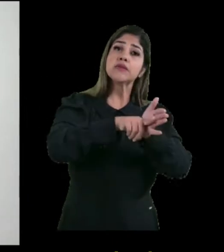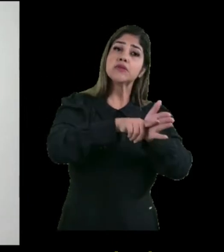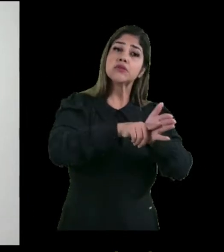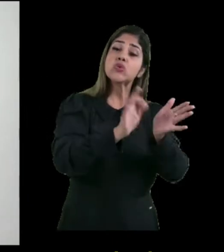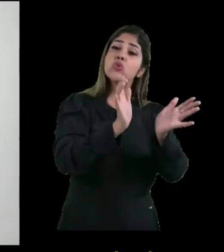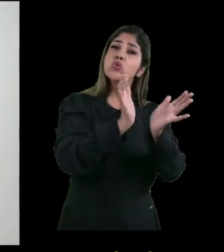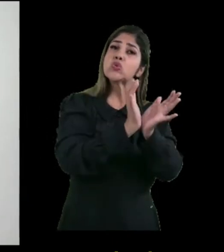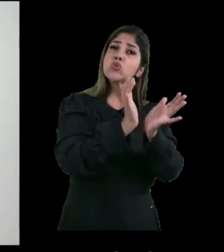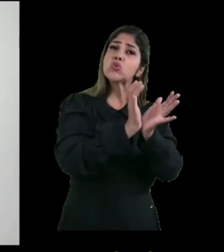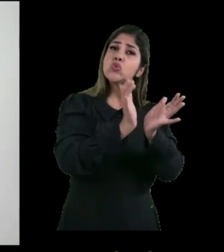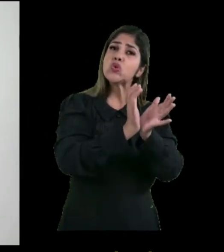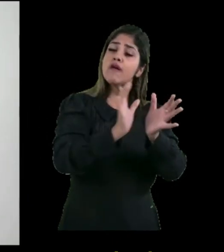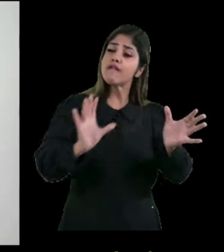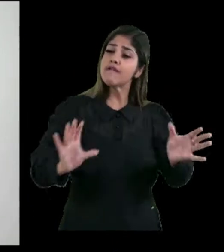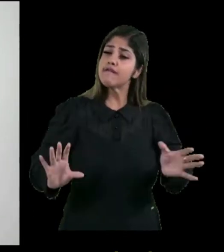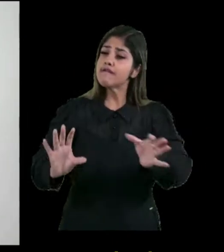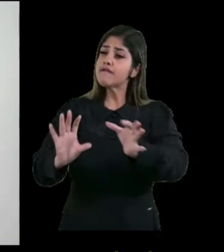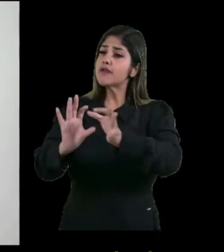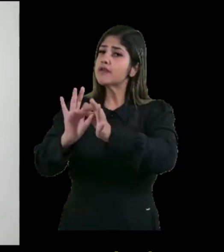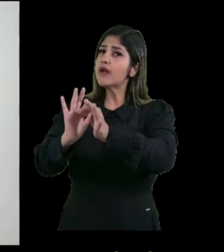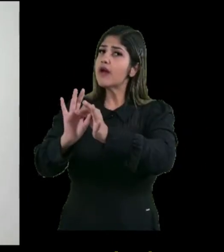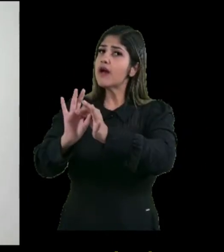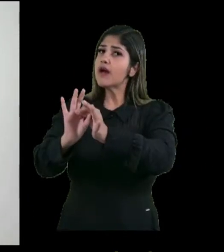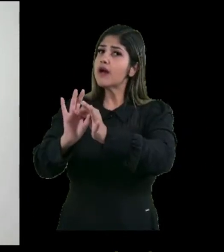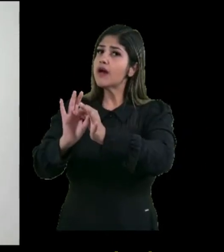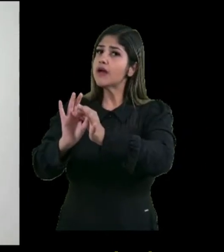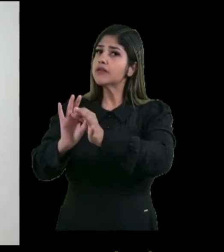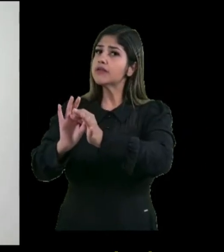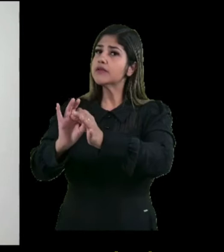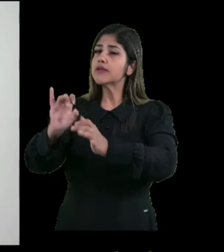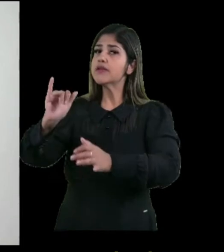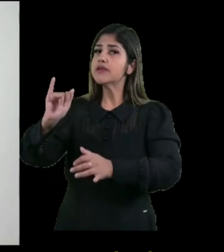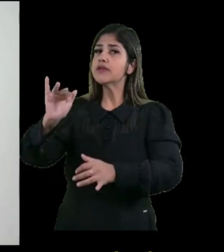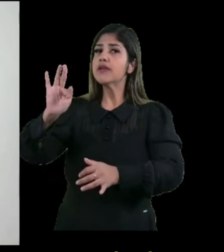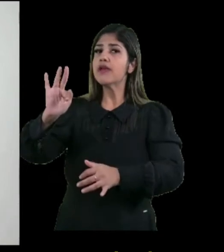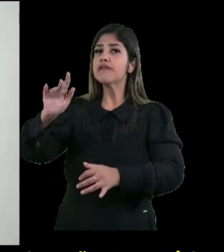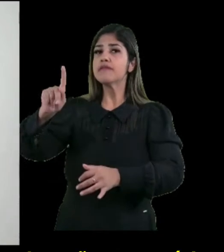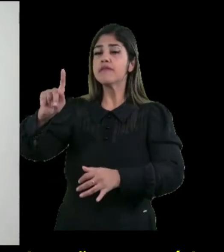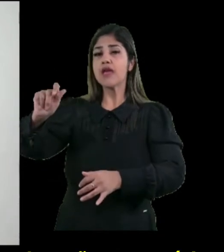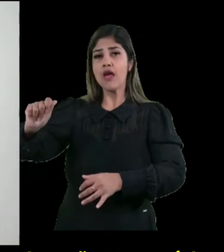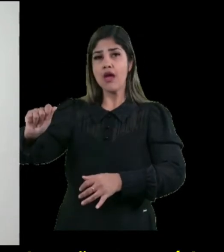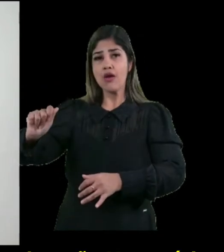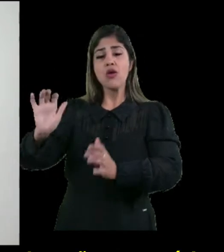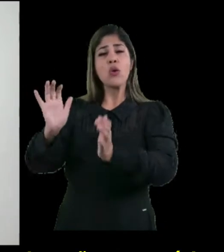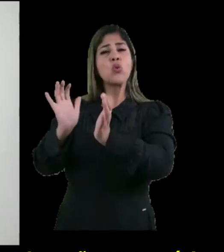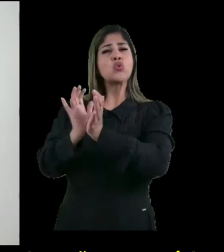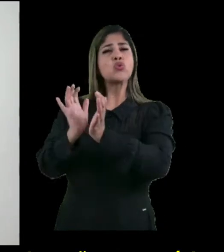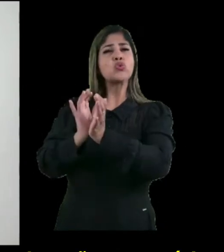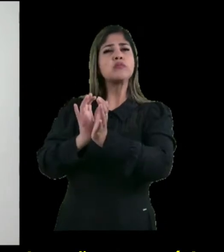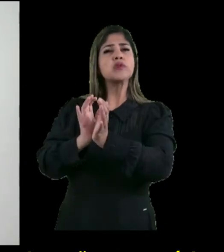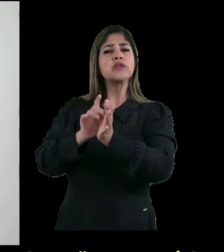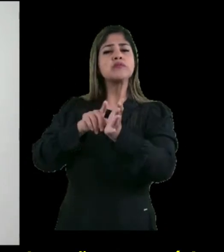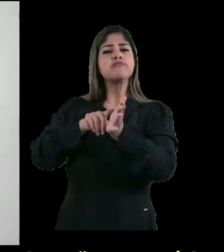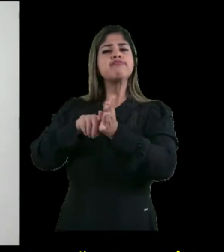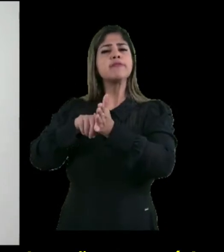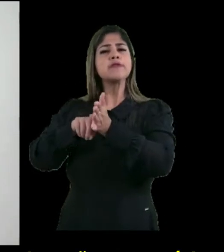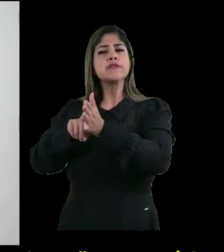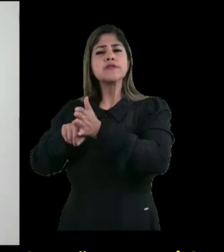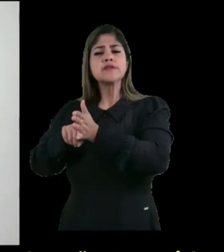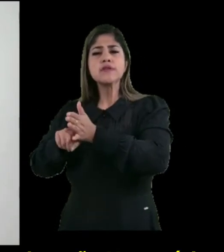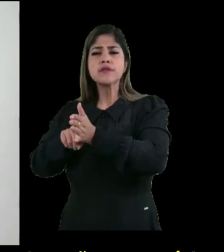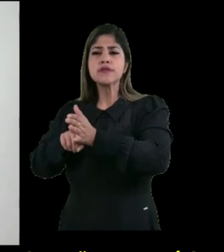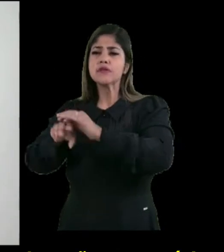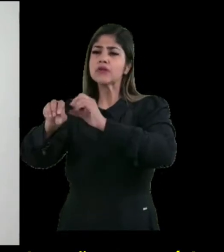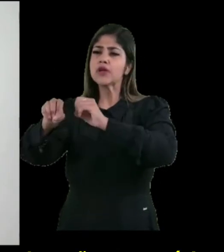em um grupo de pesquisa vinculado ao UFPA, o grupo RUAQUE, que desenvolve estudos em